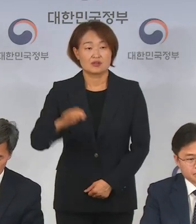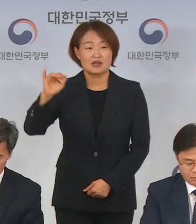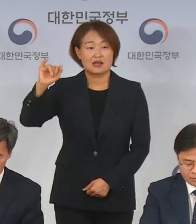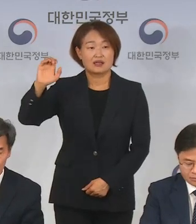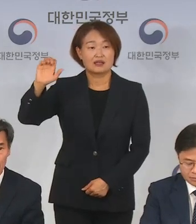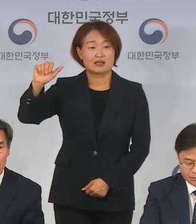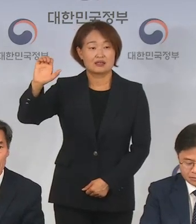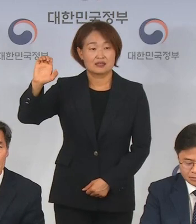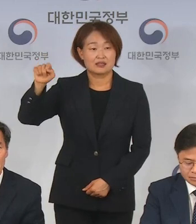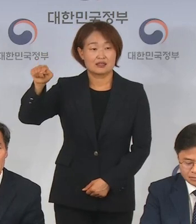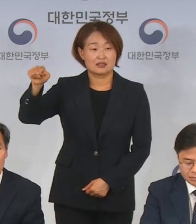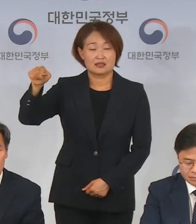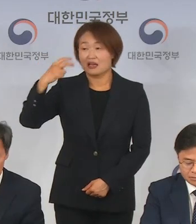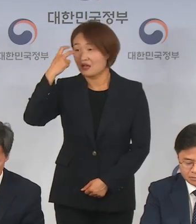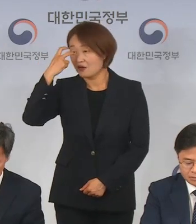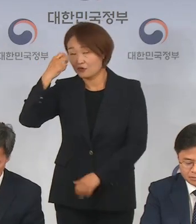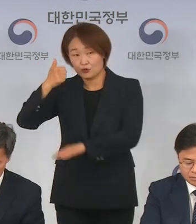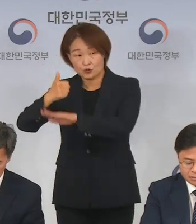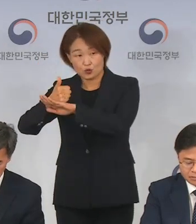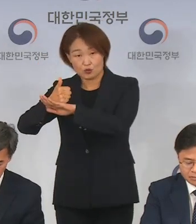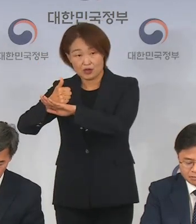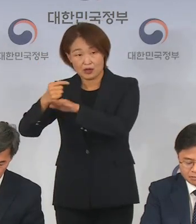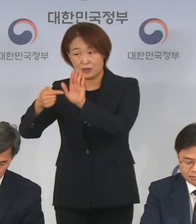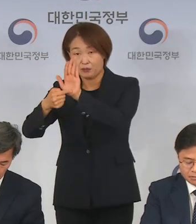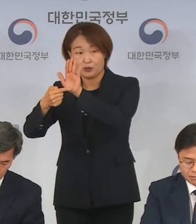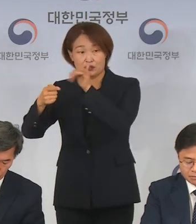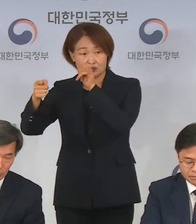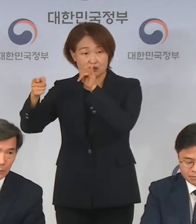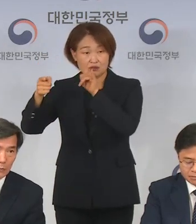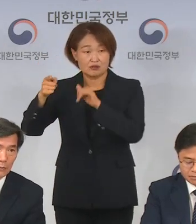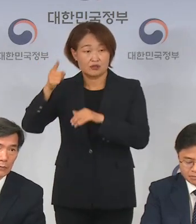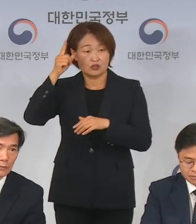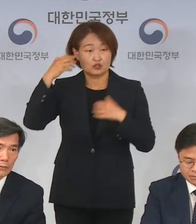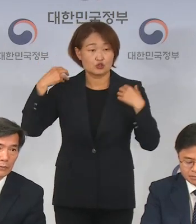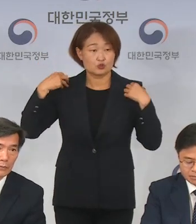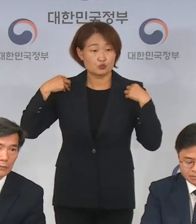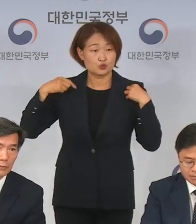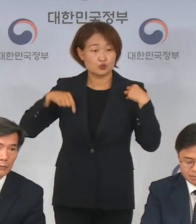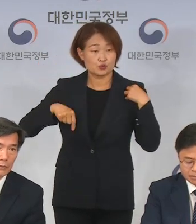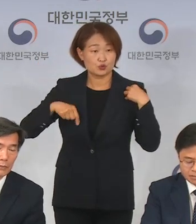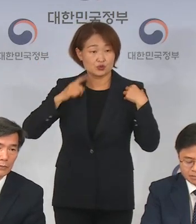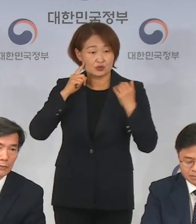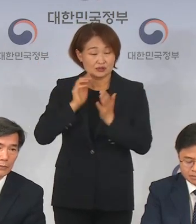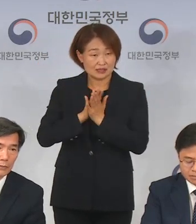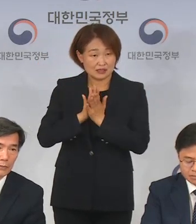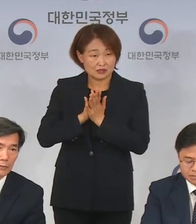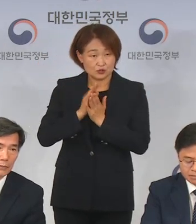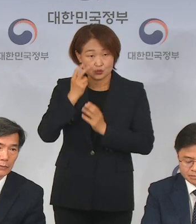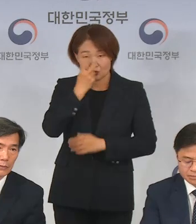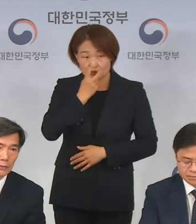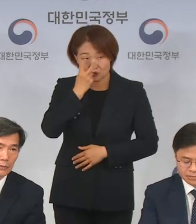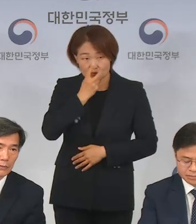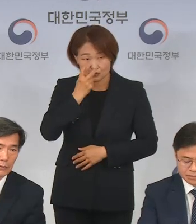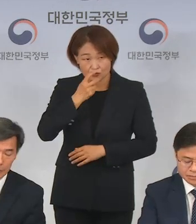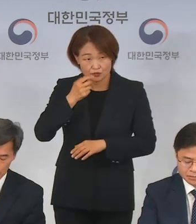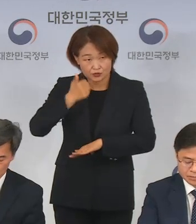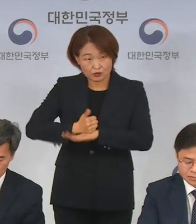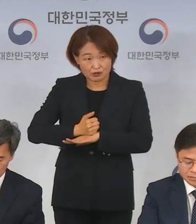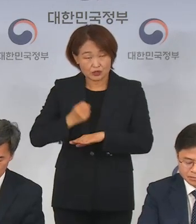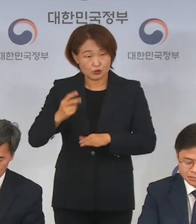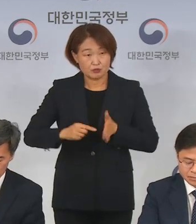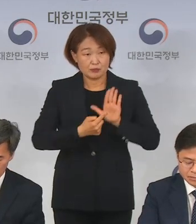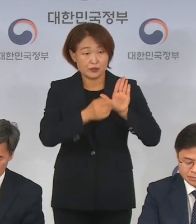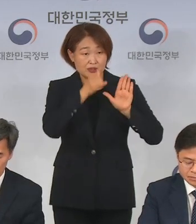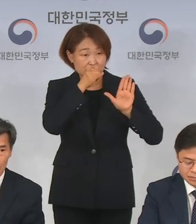IAEA가 검증 결과 조만간 발표하기로 했잖아요. 그리고 정부는 자체적으로 또 조사하고 검증한 결과 또